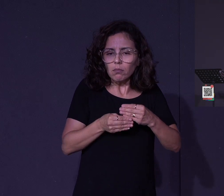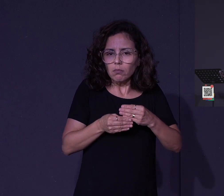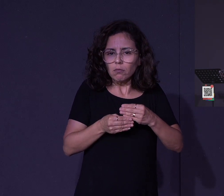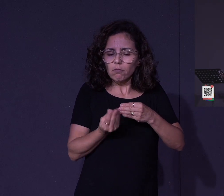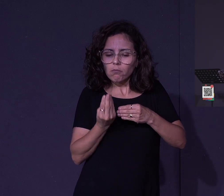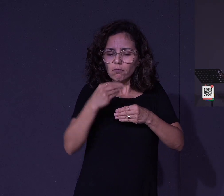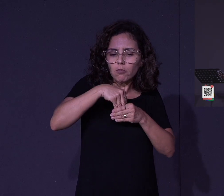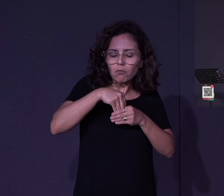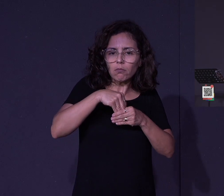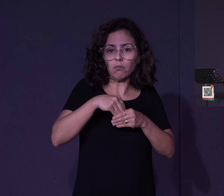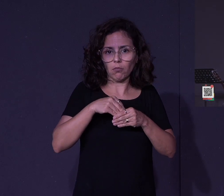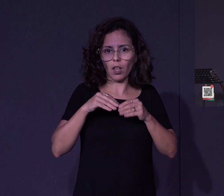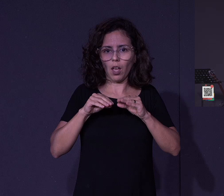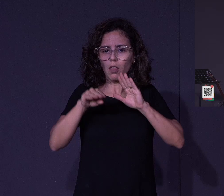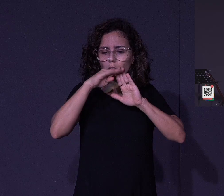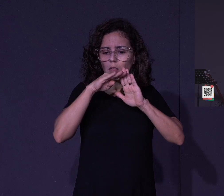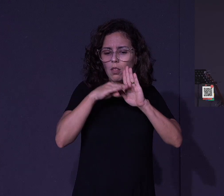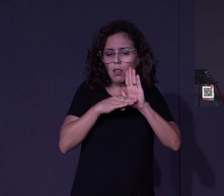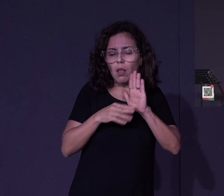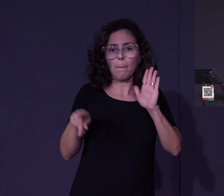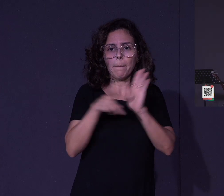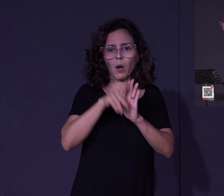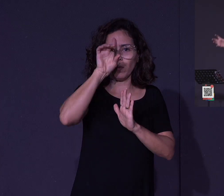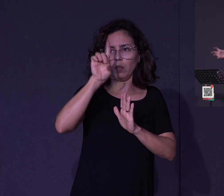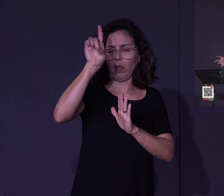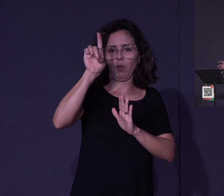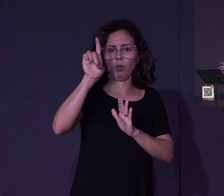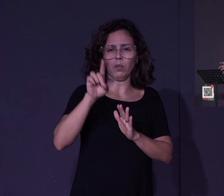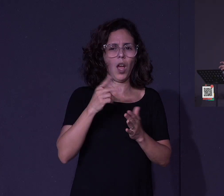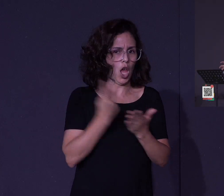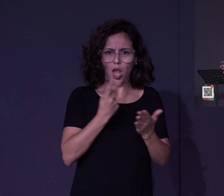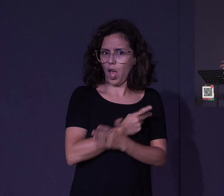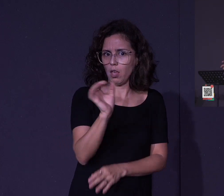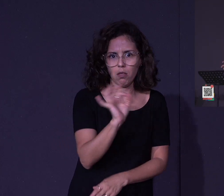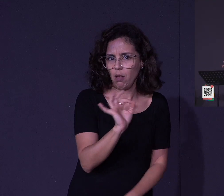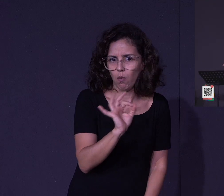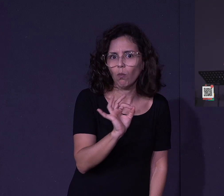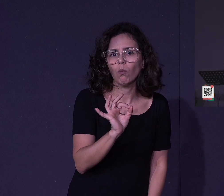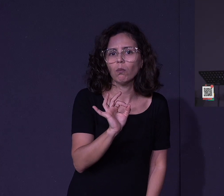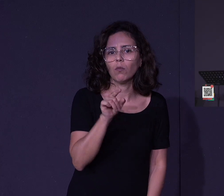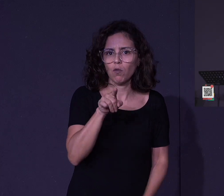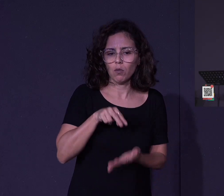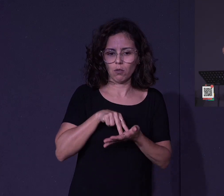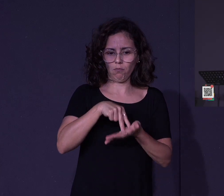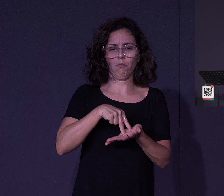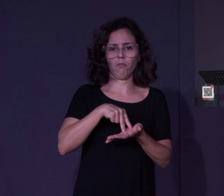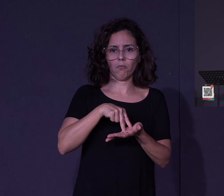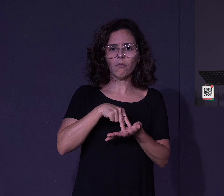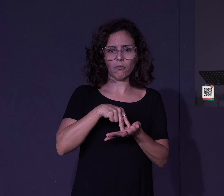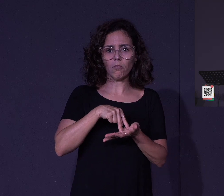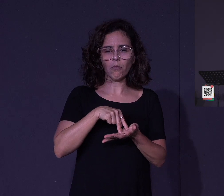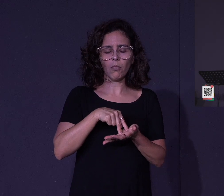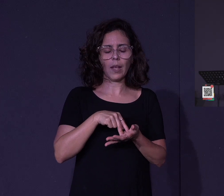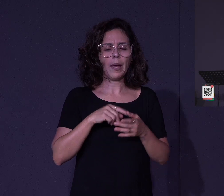Não erre o tempo não. Não erre a postura não. Pastor, e o que é que eu tenho